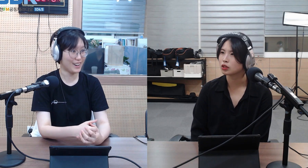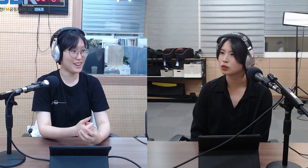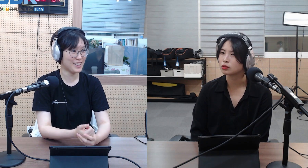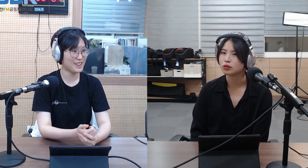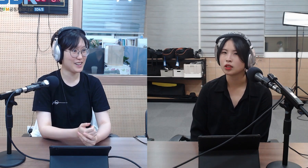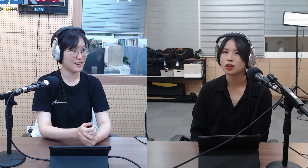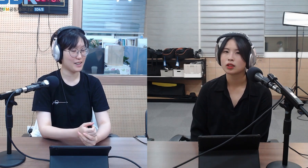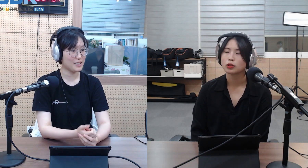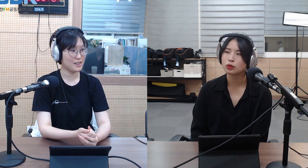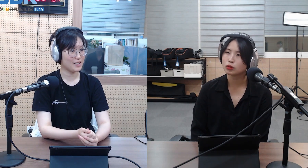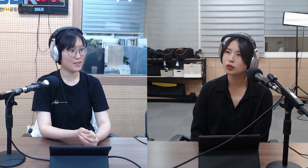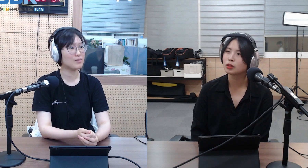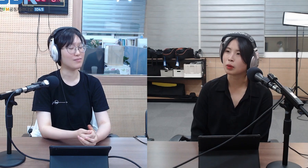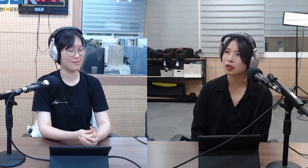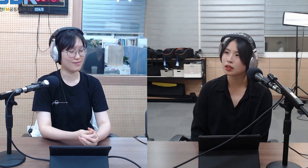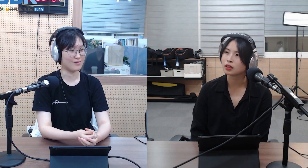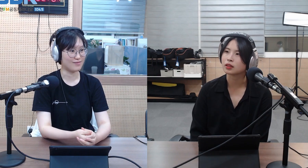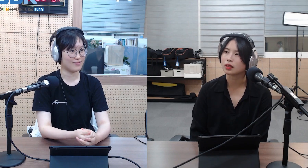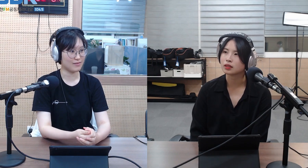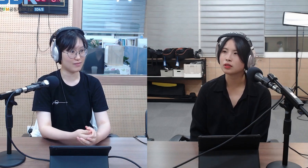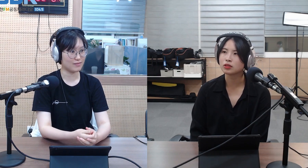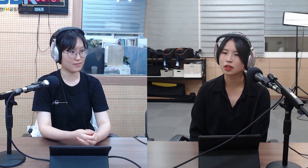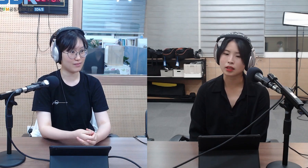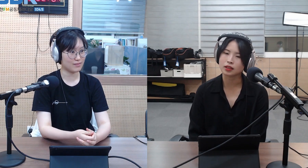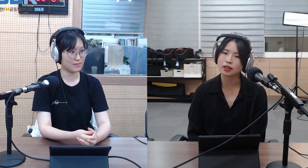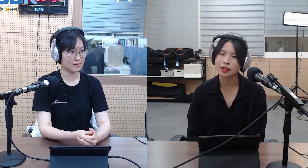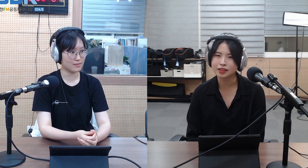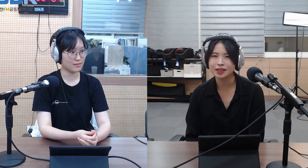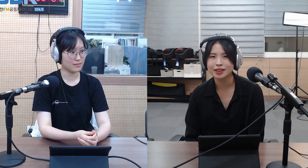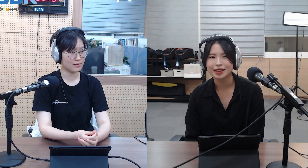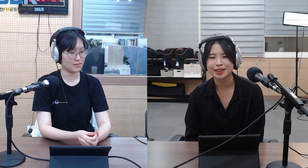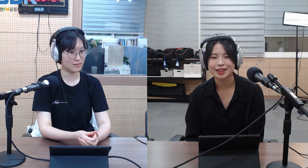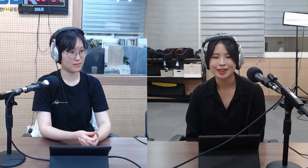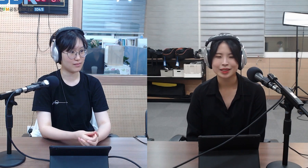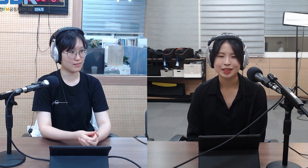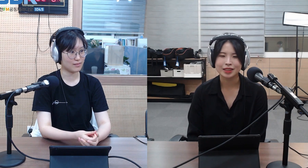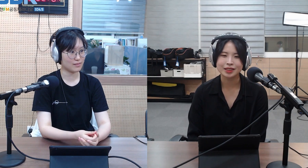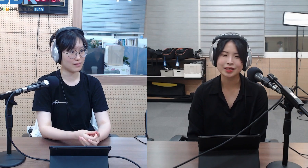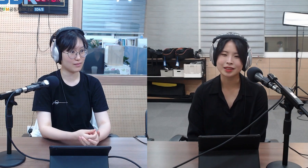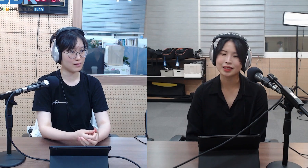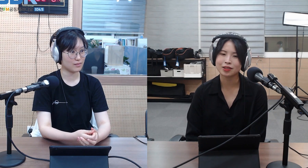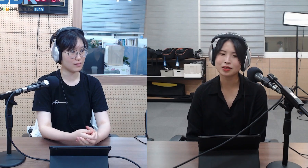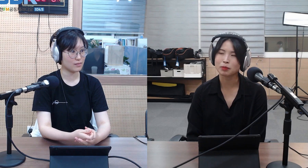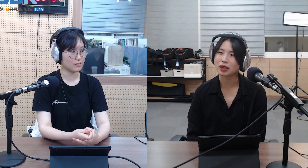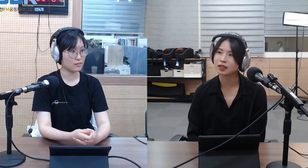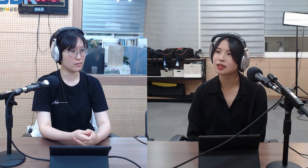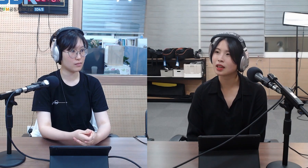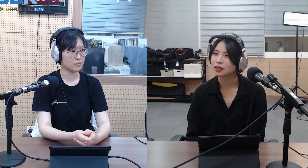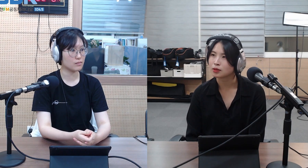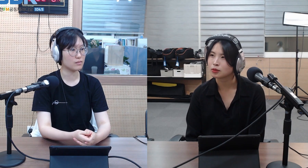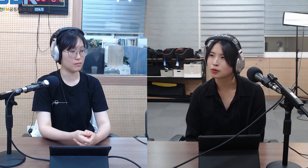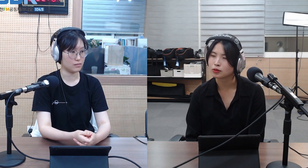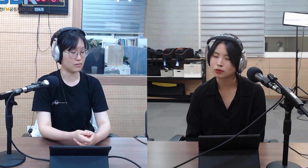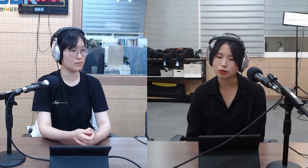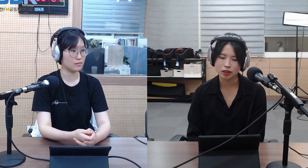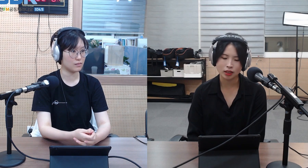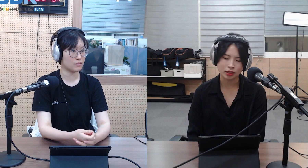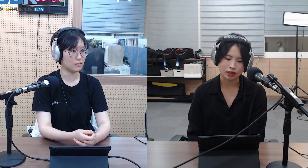못하고 교통이 방해된다. 이렇게 얘기를 하니 사실 그거를 바라는 게 아니고 우리에 대해서